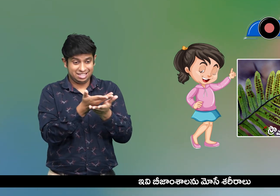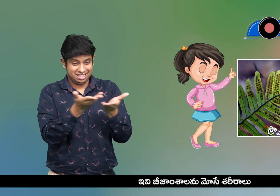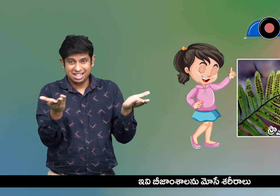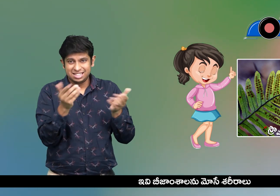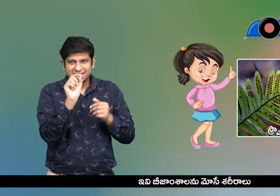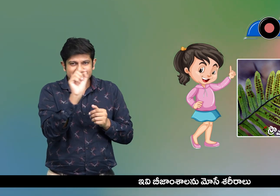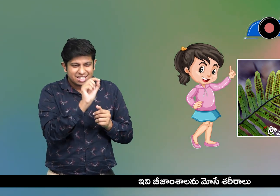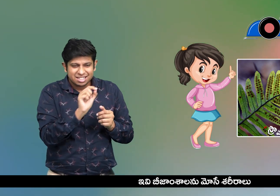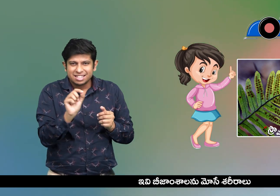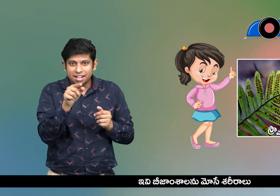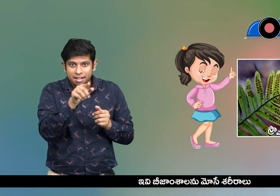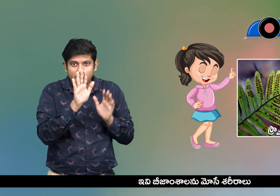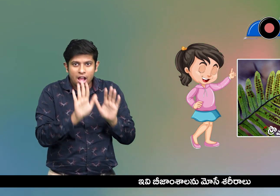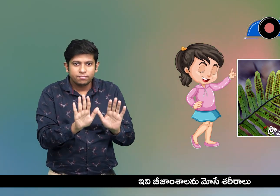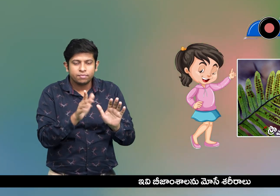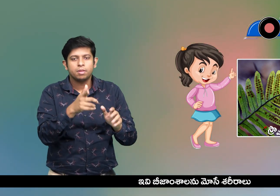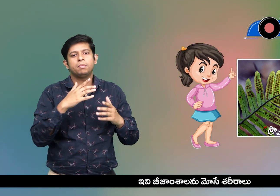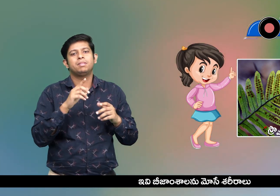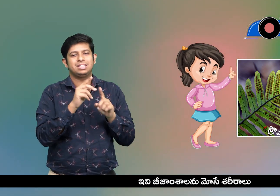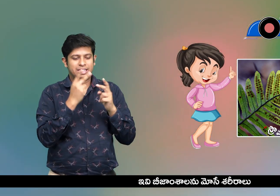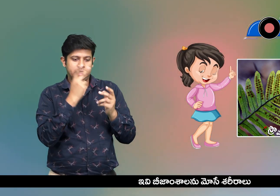ఇవి బీర్ బేరింగ్ శరీరాలు.